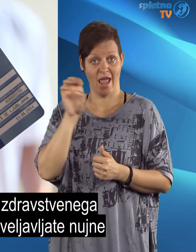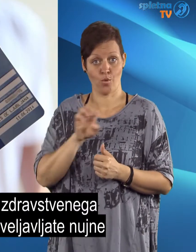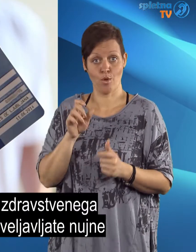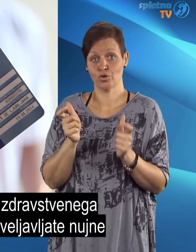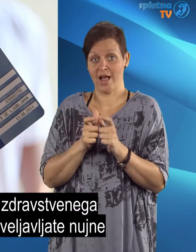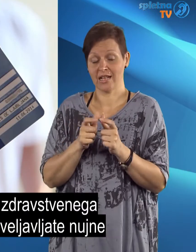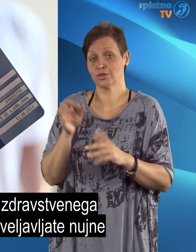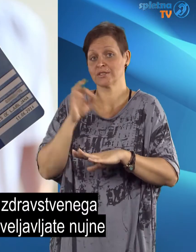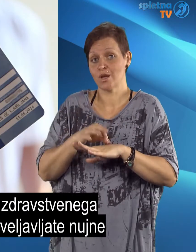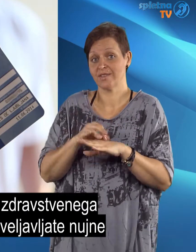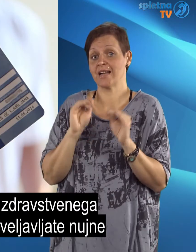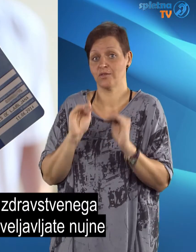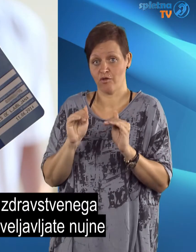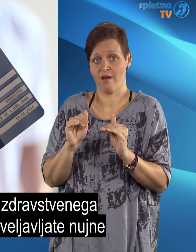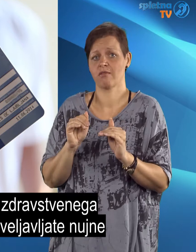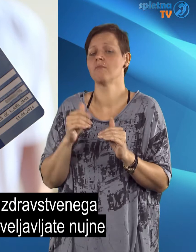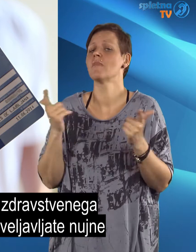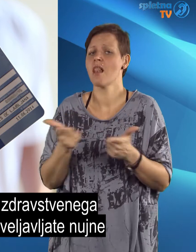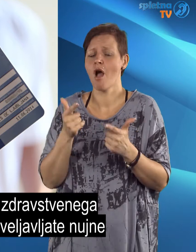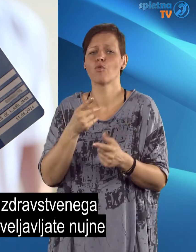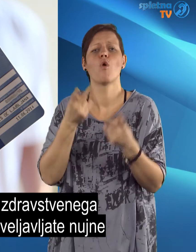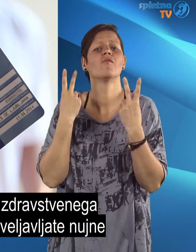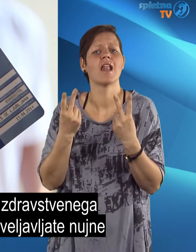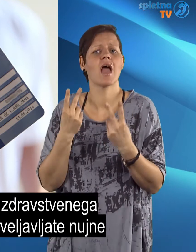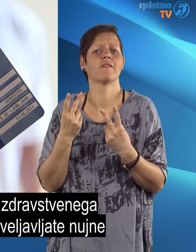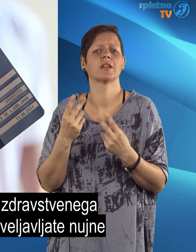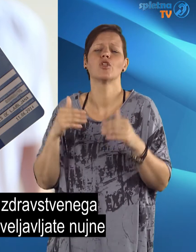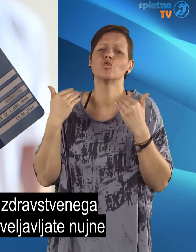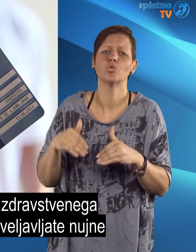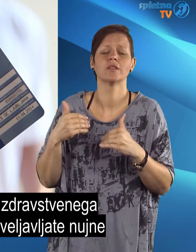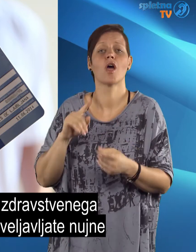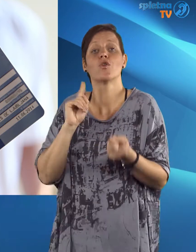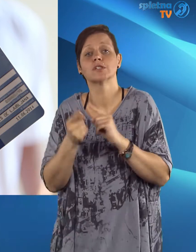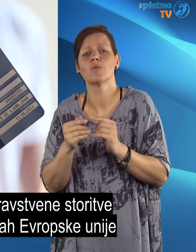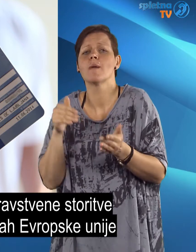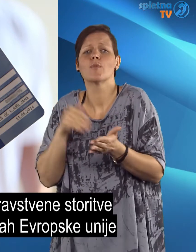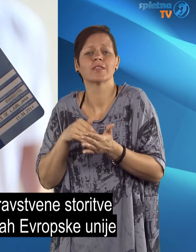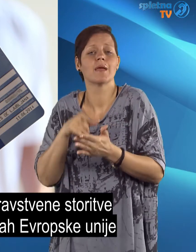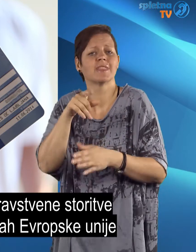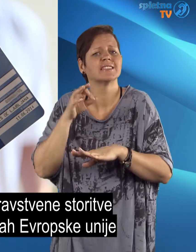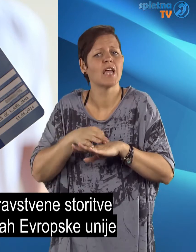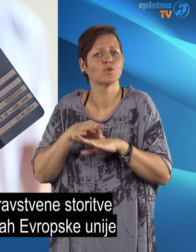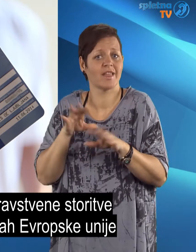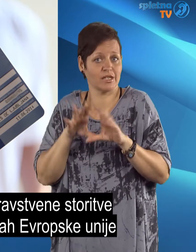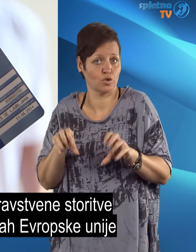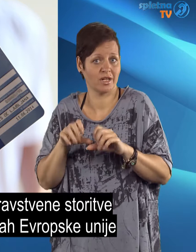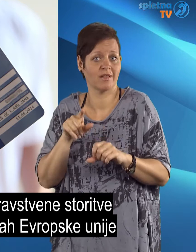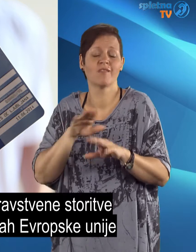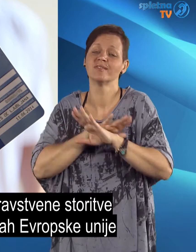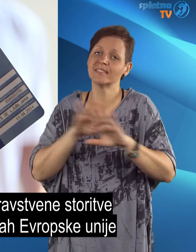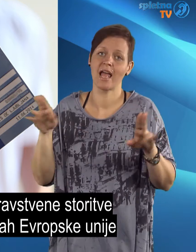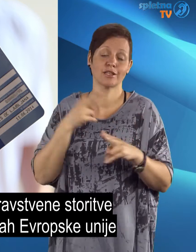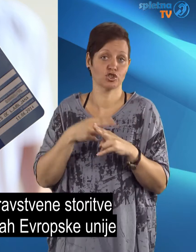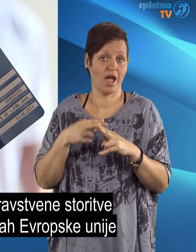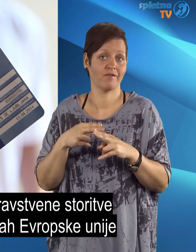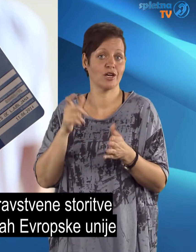Z Evropsko kartico zdravstvenega zavarovanja lahko uveljavljate nujne oziroma potrebne zdravstvene storitve v vseh